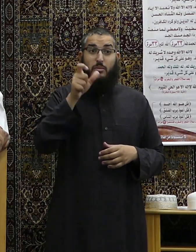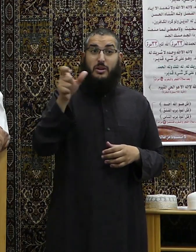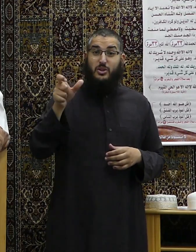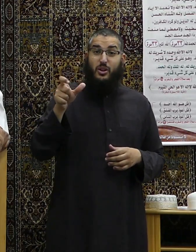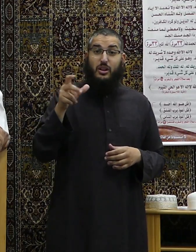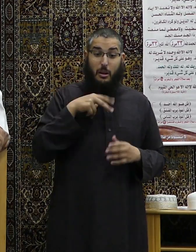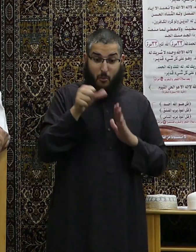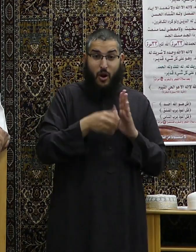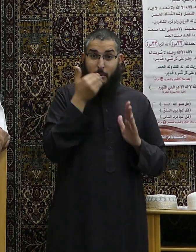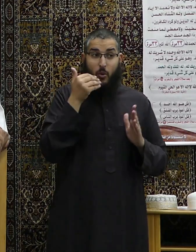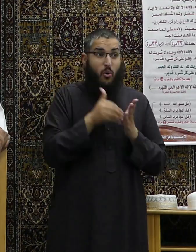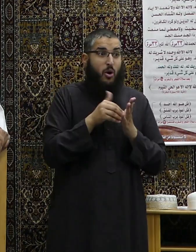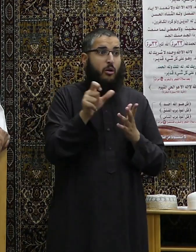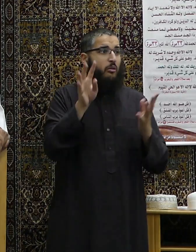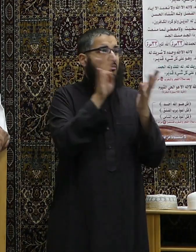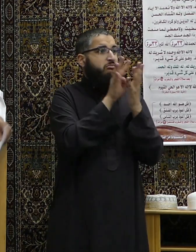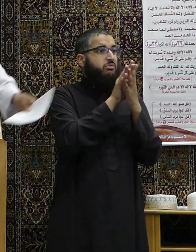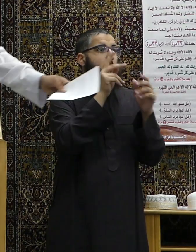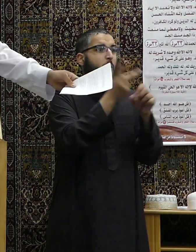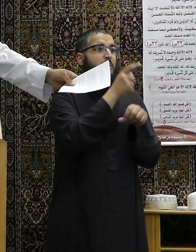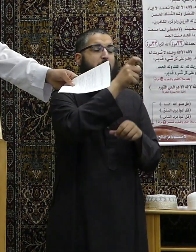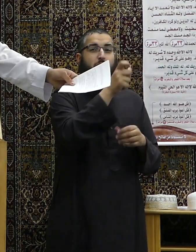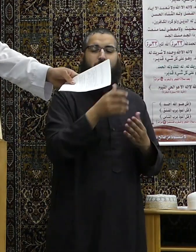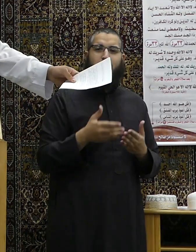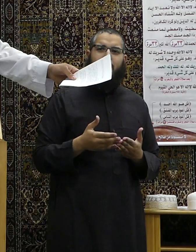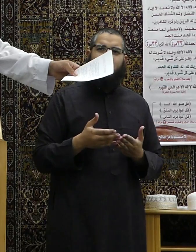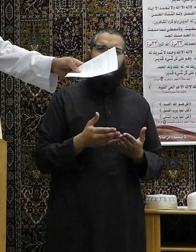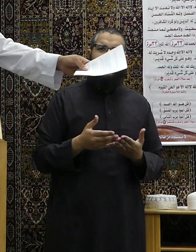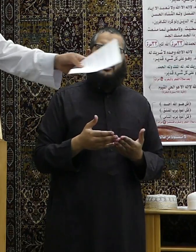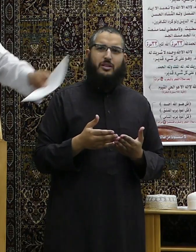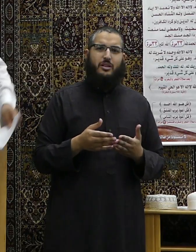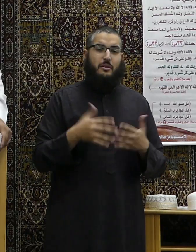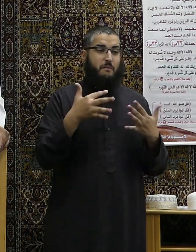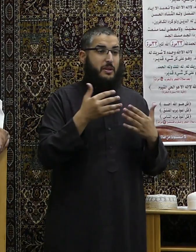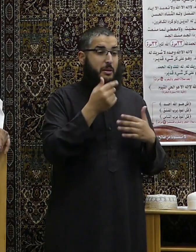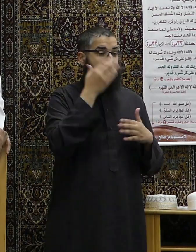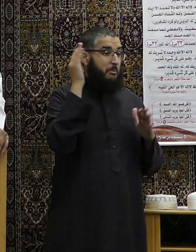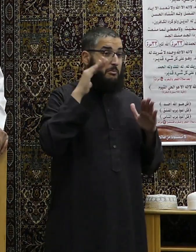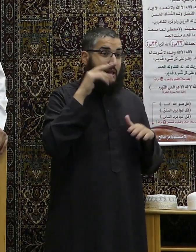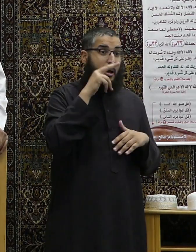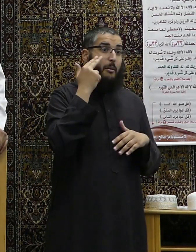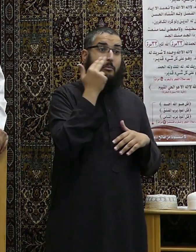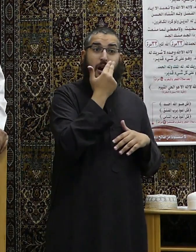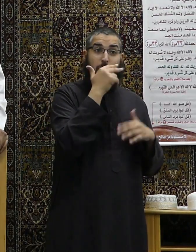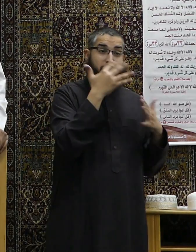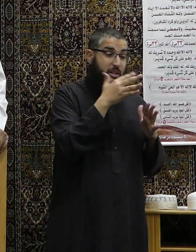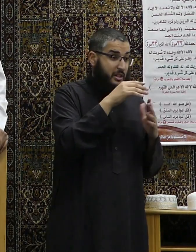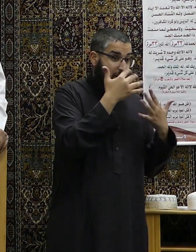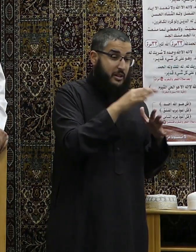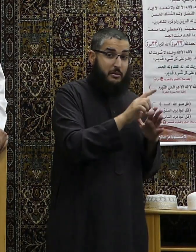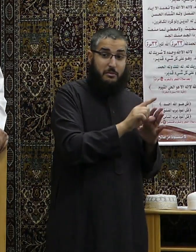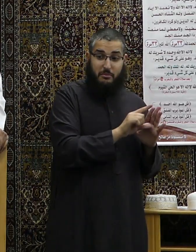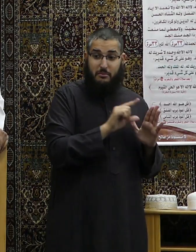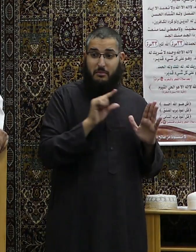fréquentent des mauvaises personnes. Ils finissent le repas du Maghreb. Dès qu'ils ont mangé,